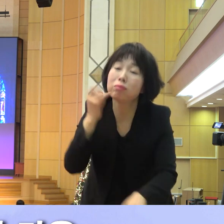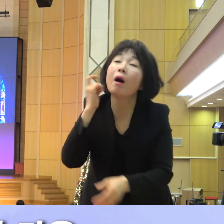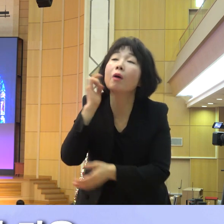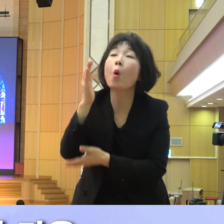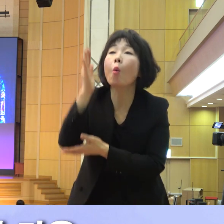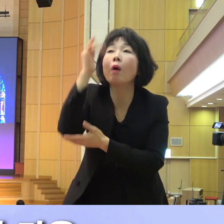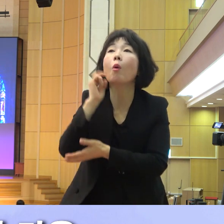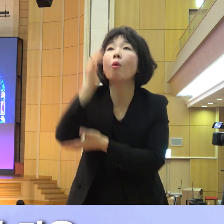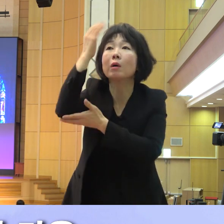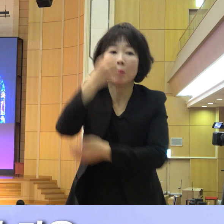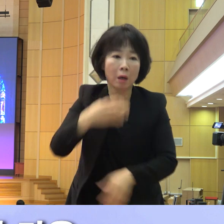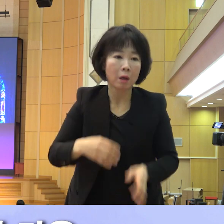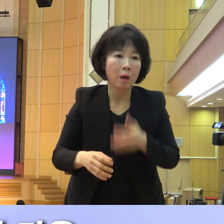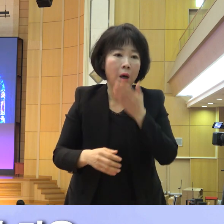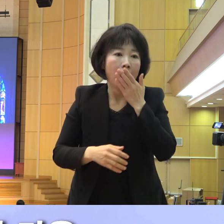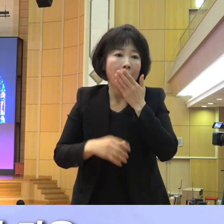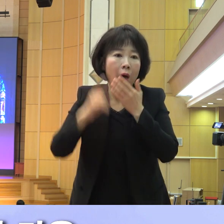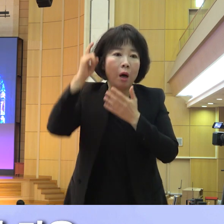그래서 아브라함은